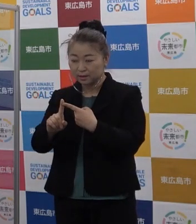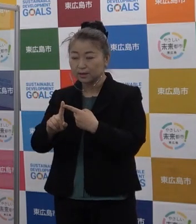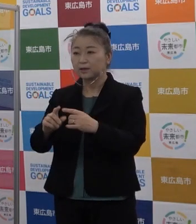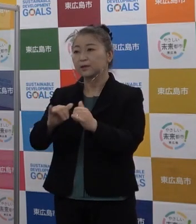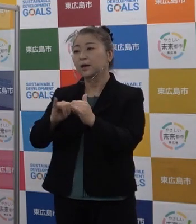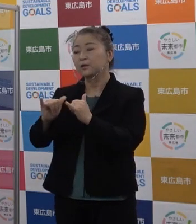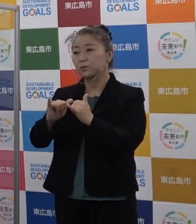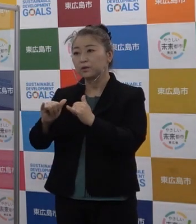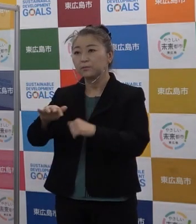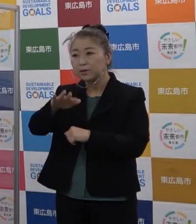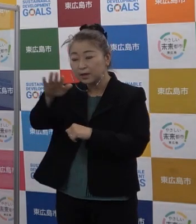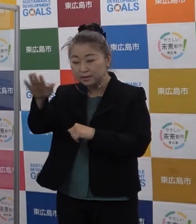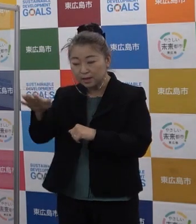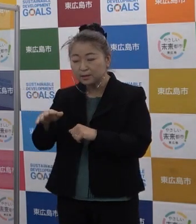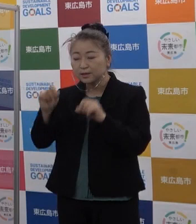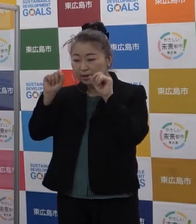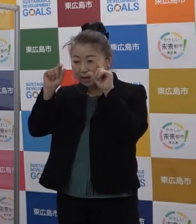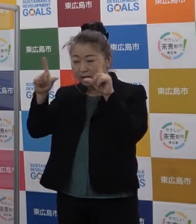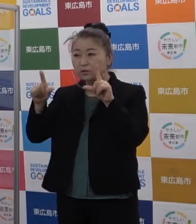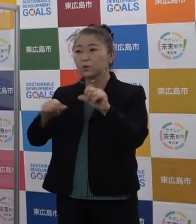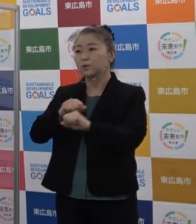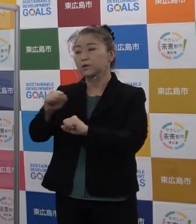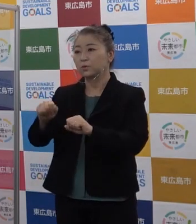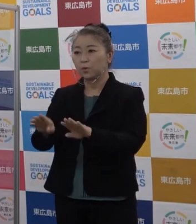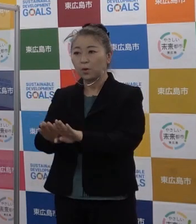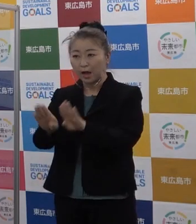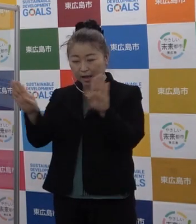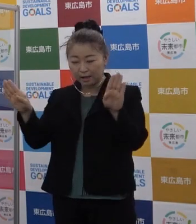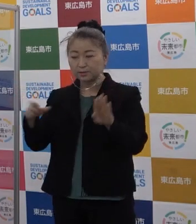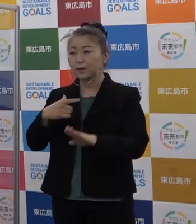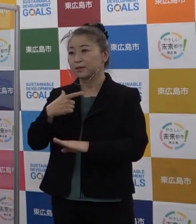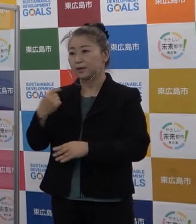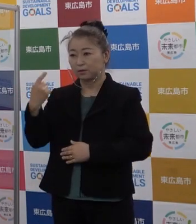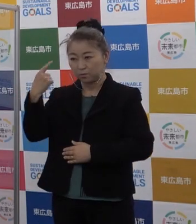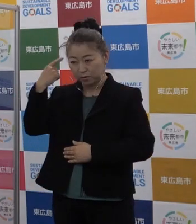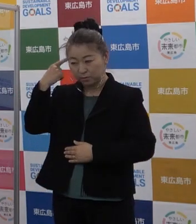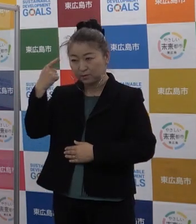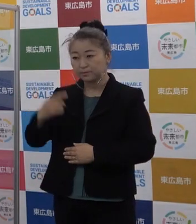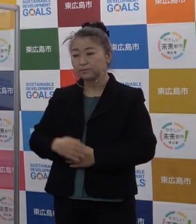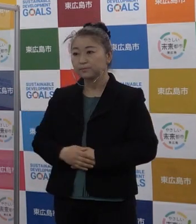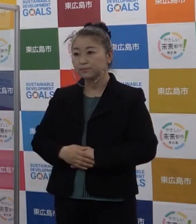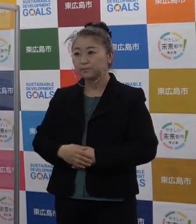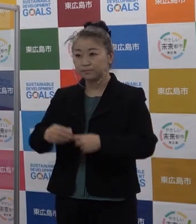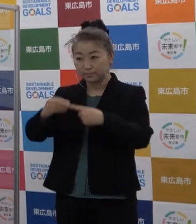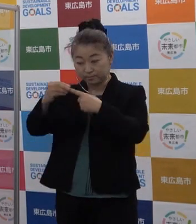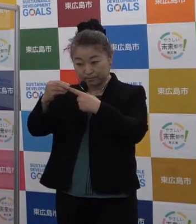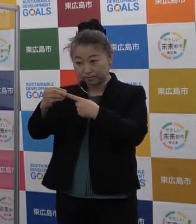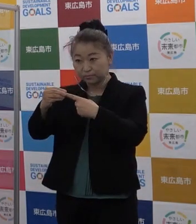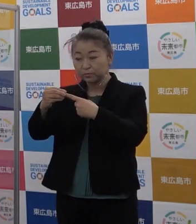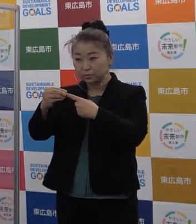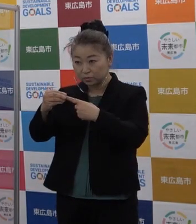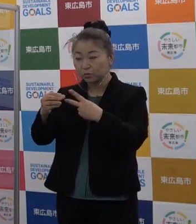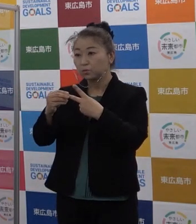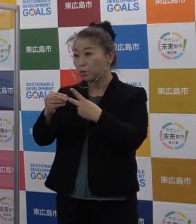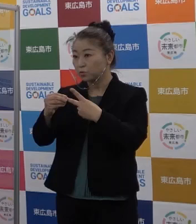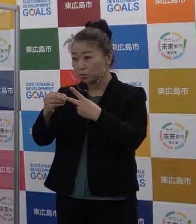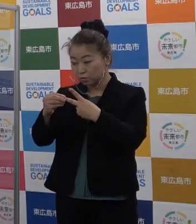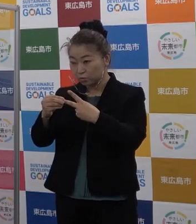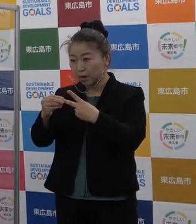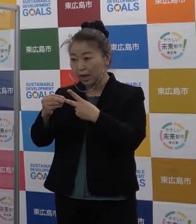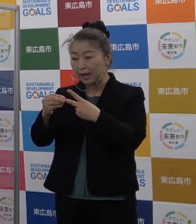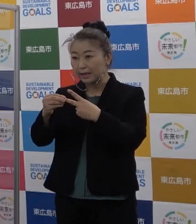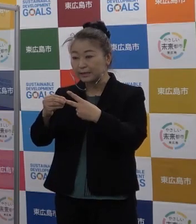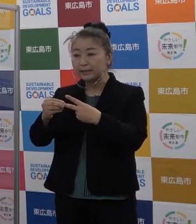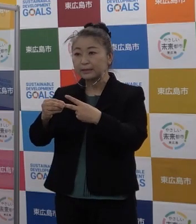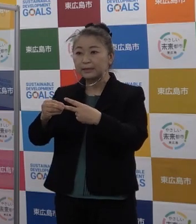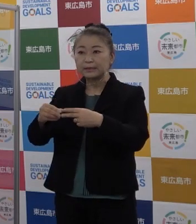皆さんに啓発活動をしていこうということが一つと、期日前投票の機会を増